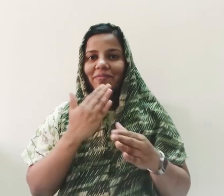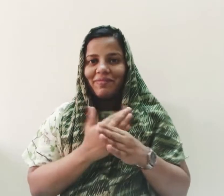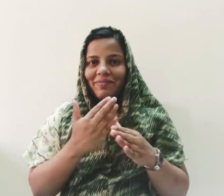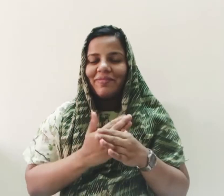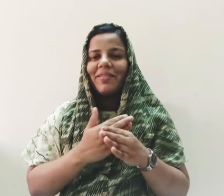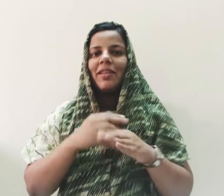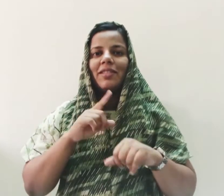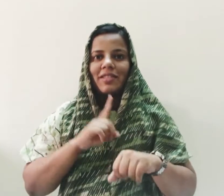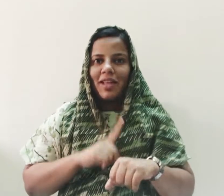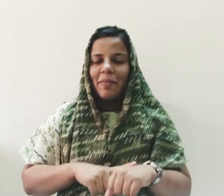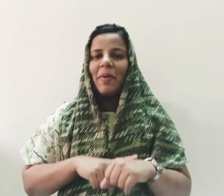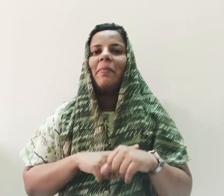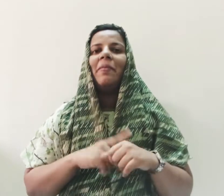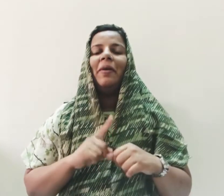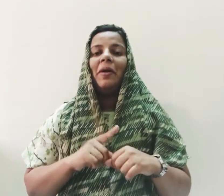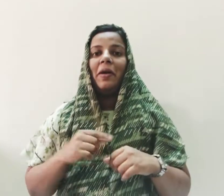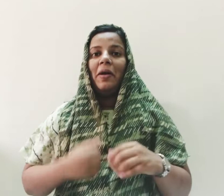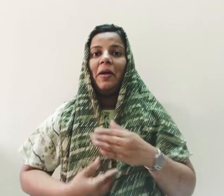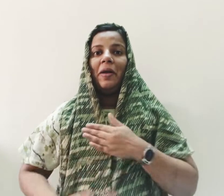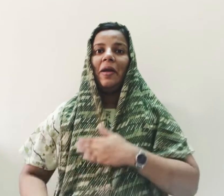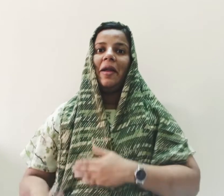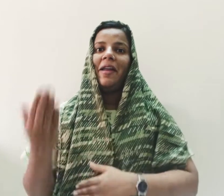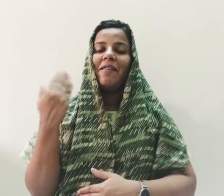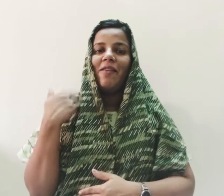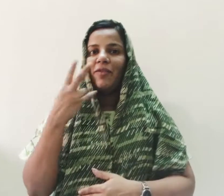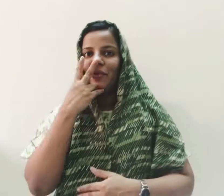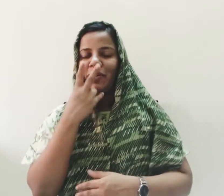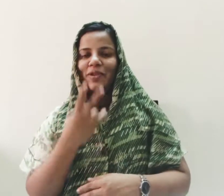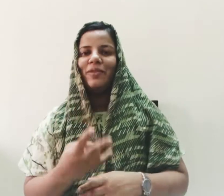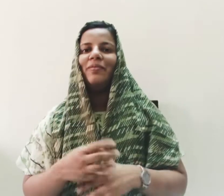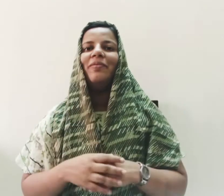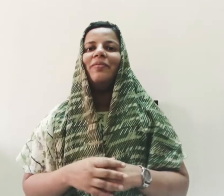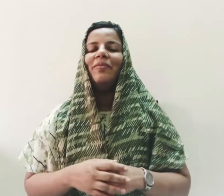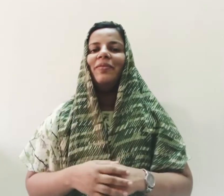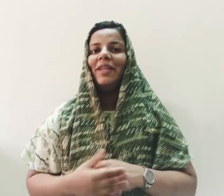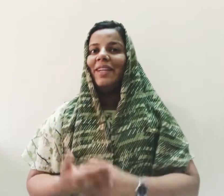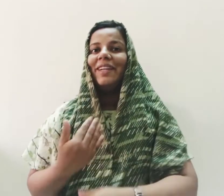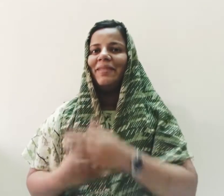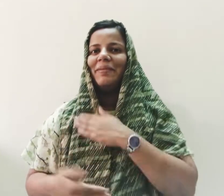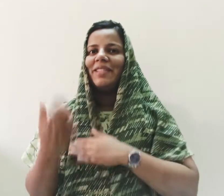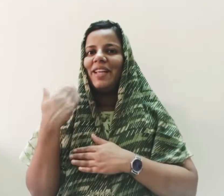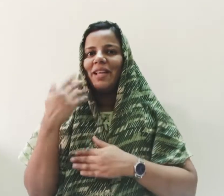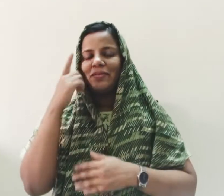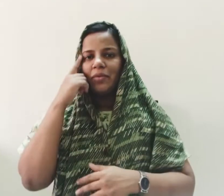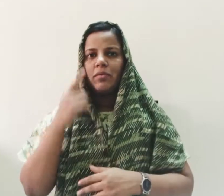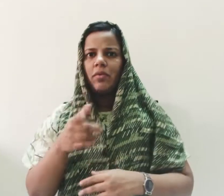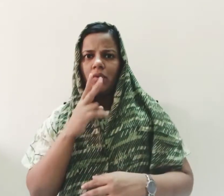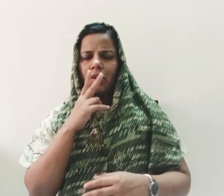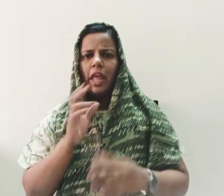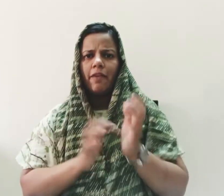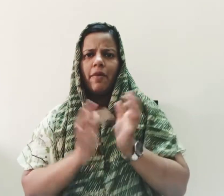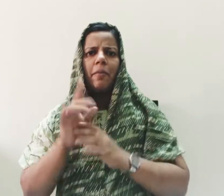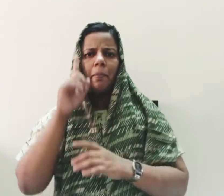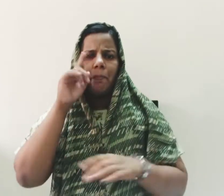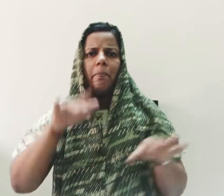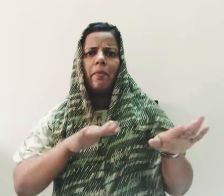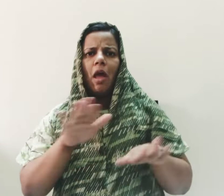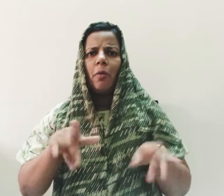ജോലി ചെയ്തുകൊണ്ടിരിക്കുന്ന സമയത്താണ് ഏലിയാവ് കണ്ടുമുട്ടുന്നത്. ഏലിയാവ് ഏലീഷയെ കാണുന്നത് നിയോഗത്തിലാണ്, തെരഞ്ഞെടുപ്പിൻ